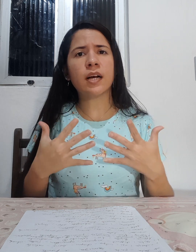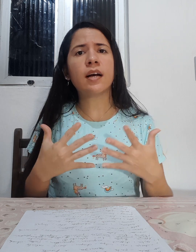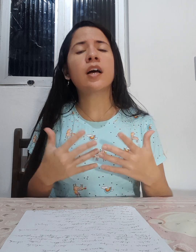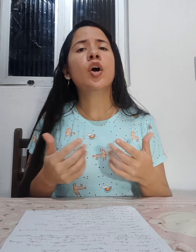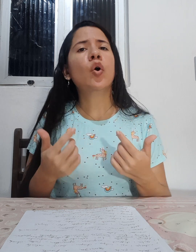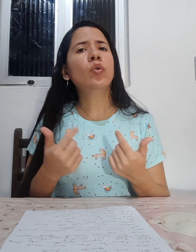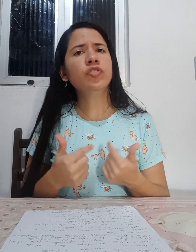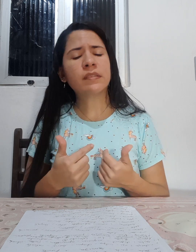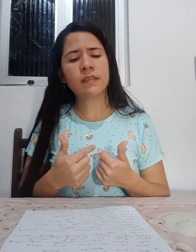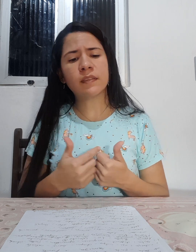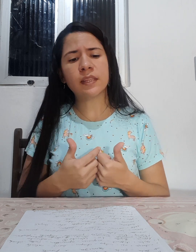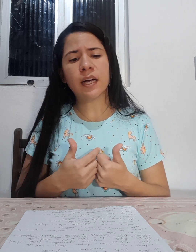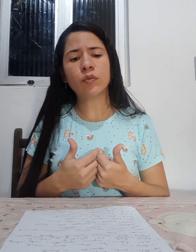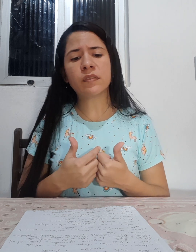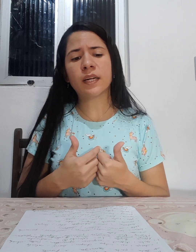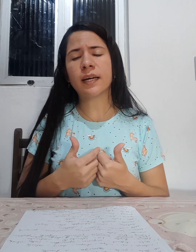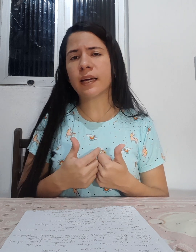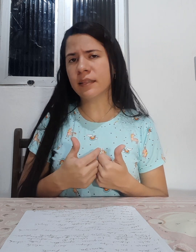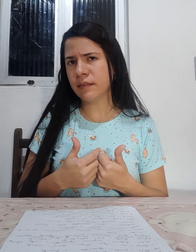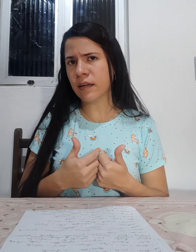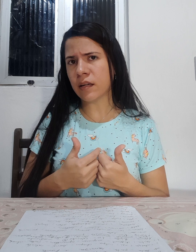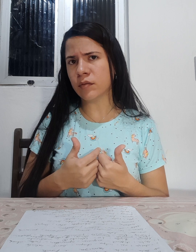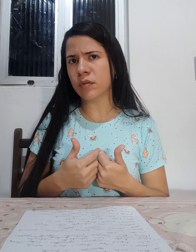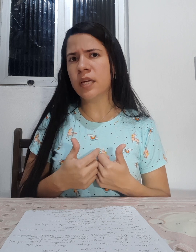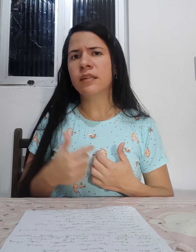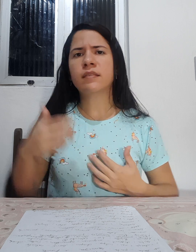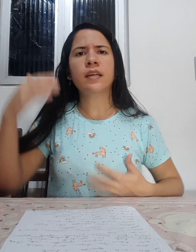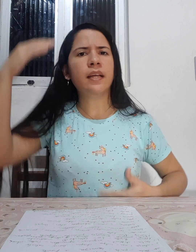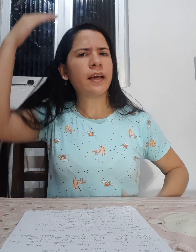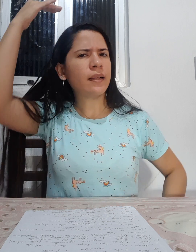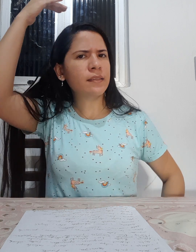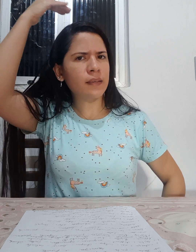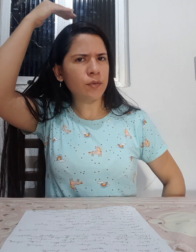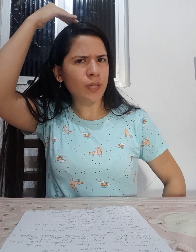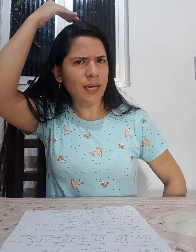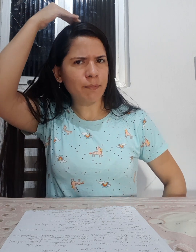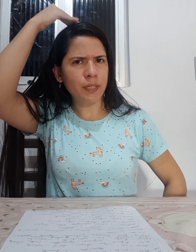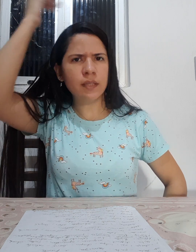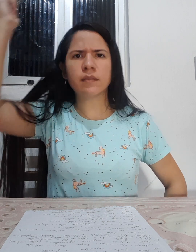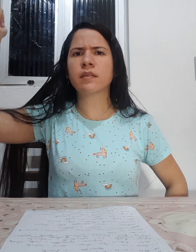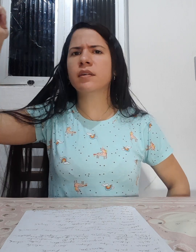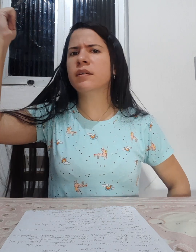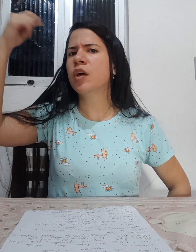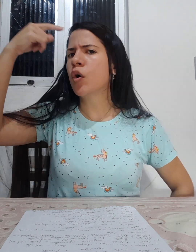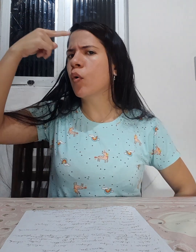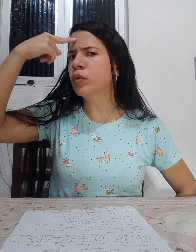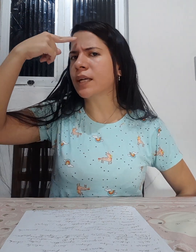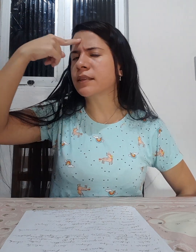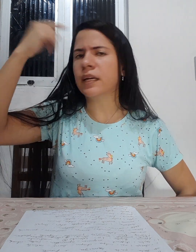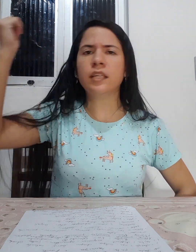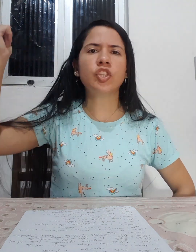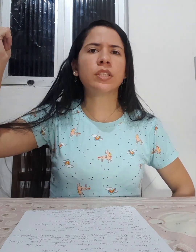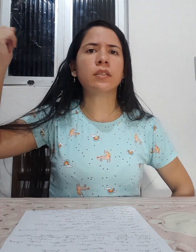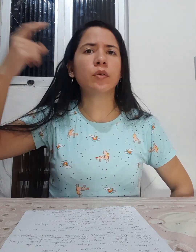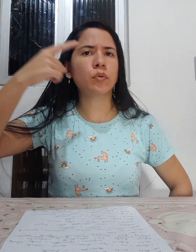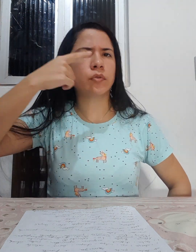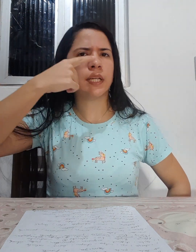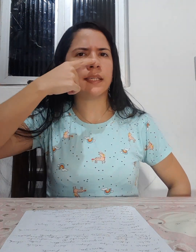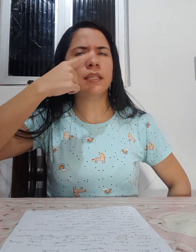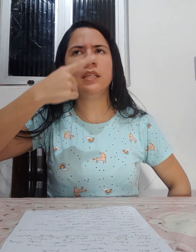indicar onde esse sinal será realizado. Se ele é realizado na cabeça, ou na testa, ou no nariz, ou